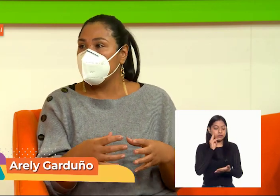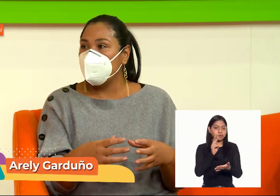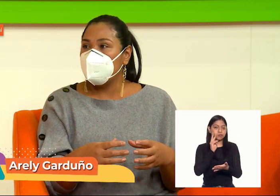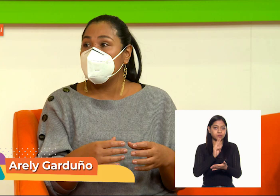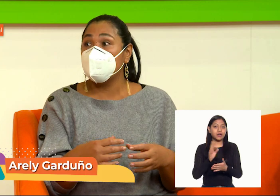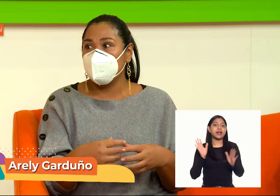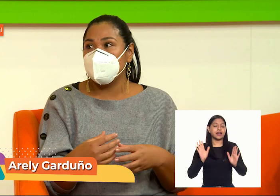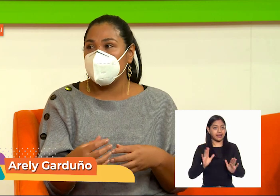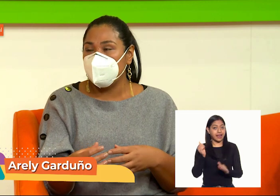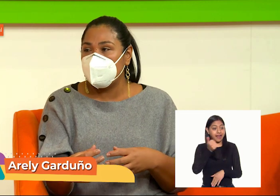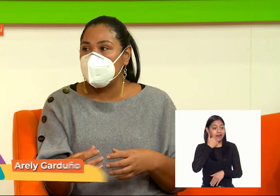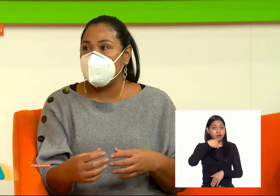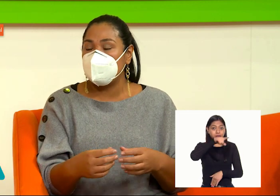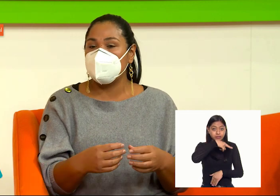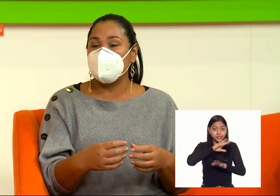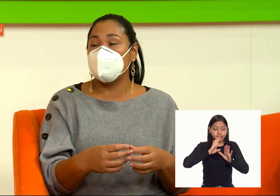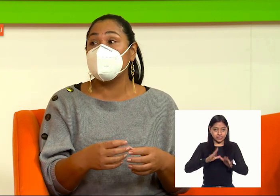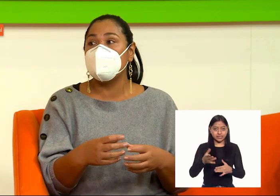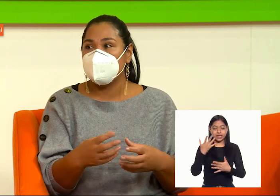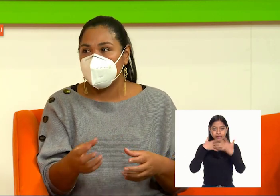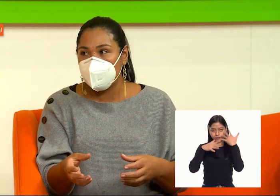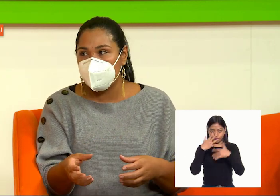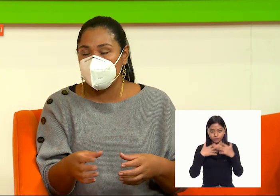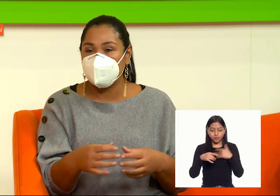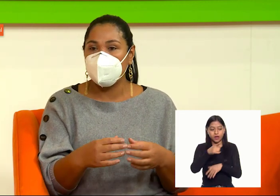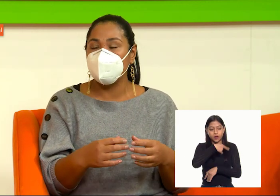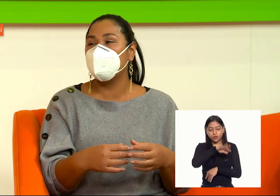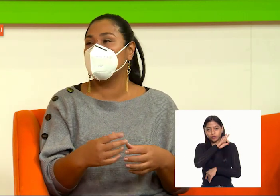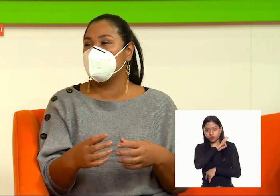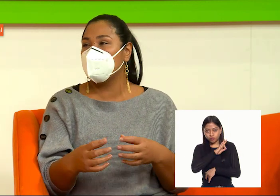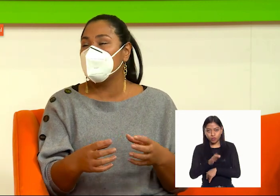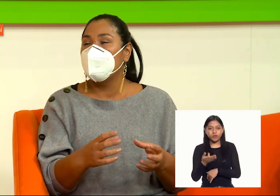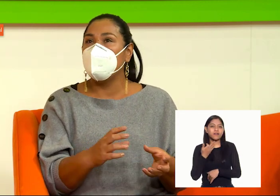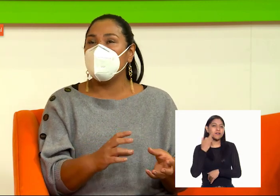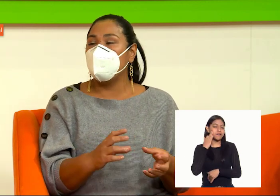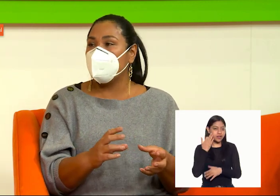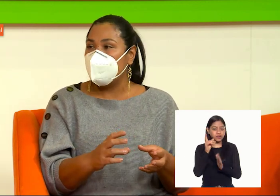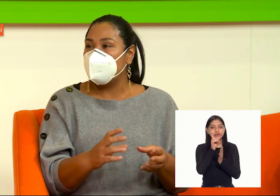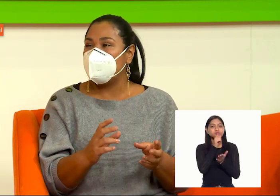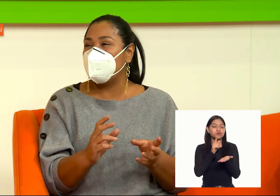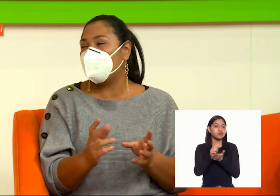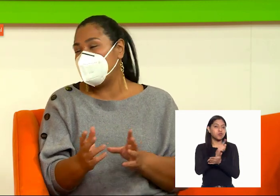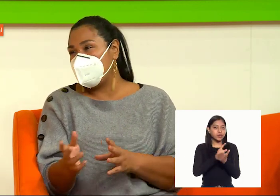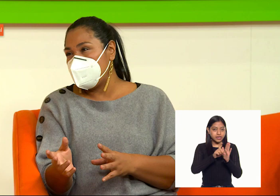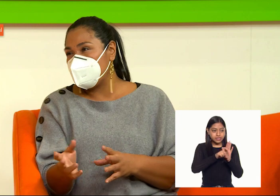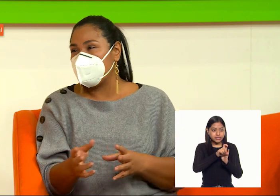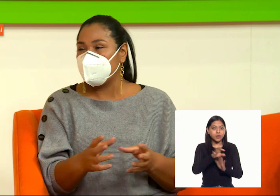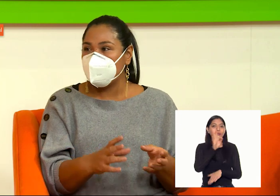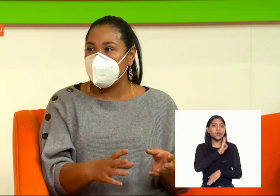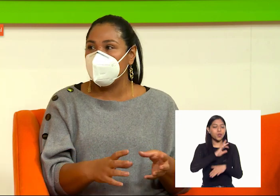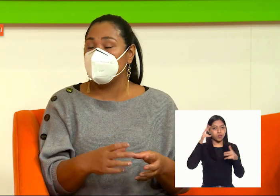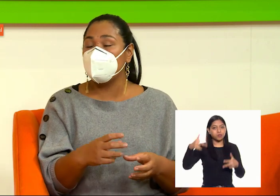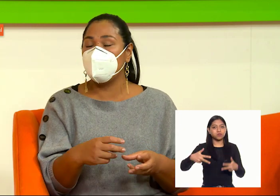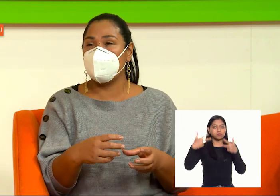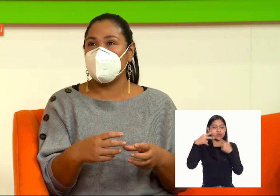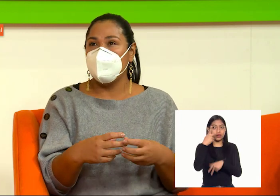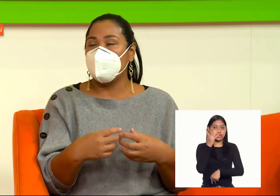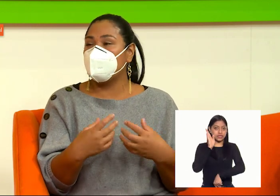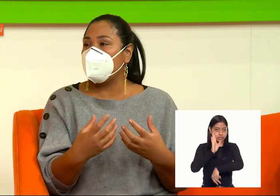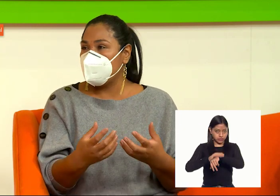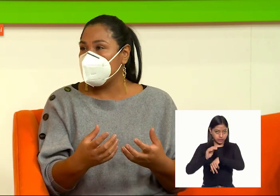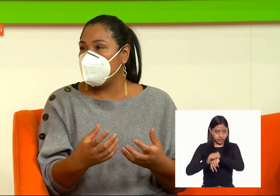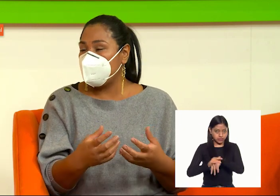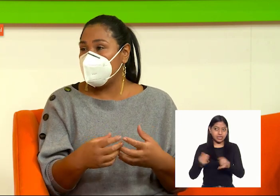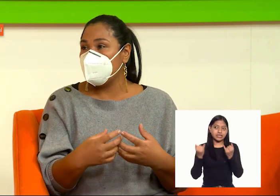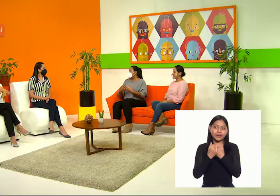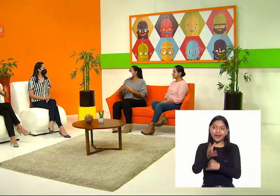si los alumnos ya son más independientes y tienen acceso a redes sociales, pues entonces logran hacer videollamadas con sus amigos y logran